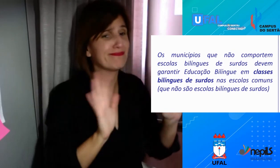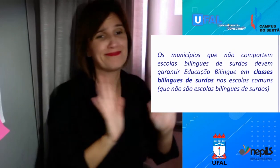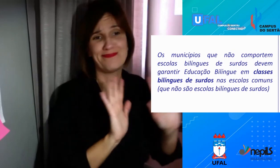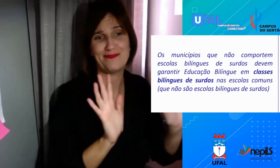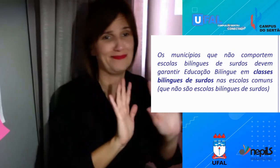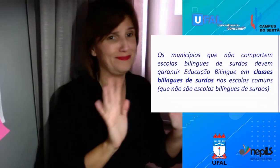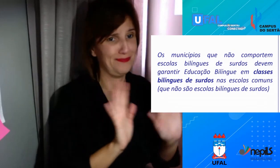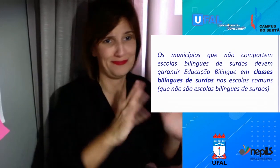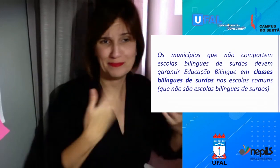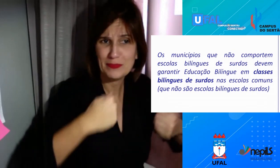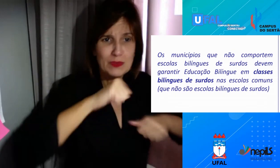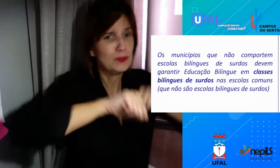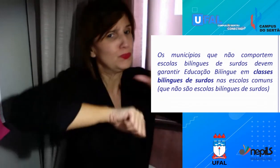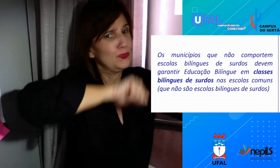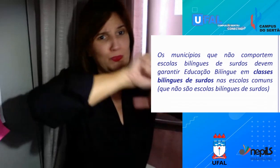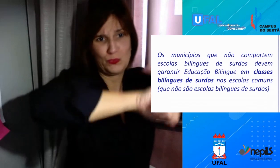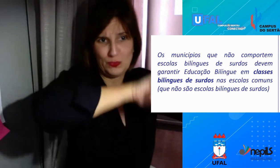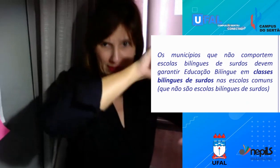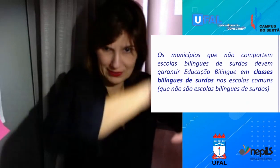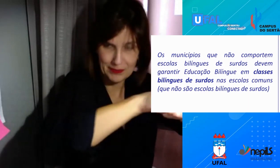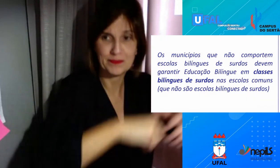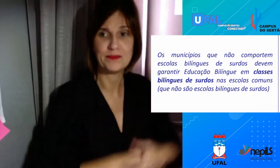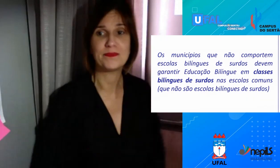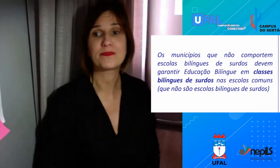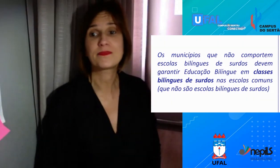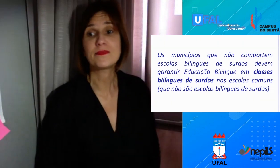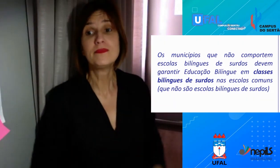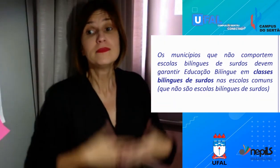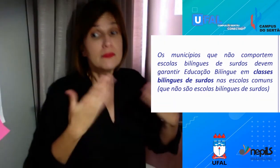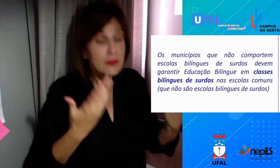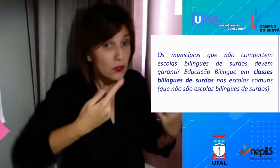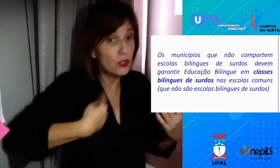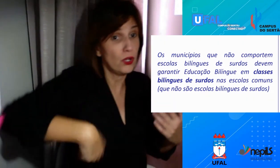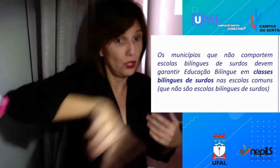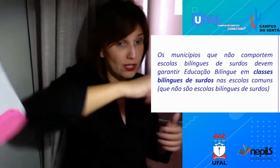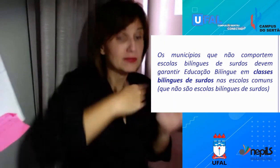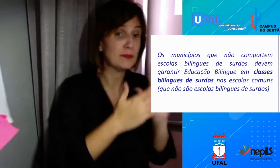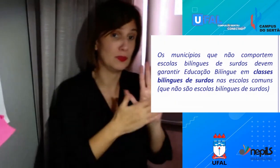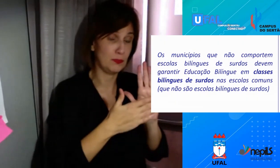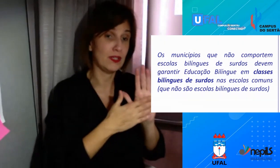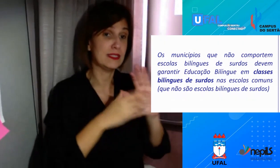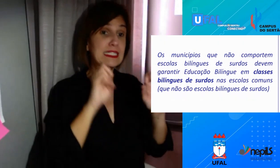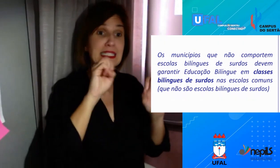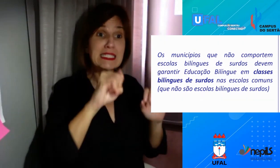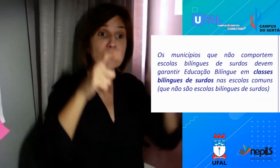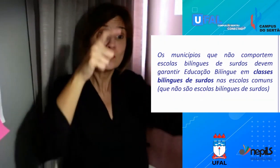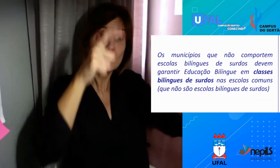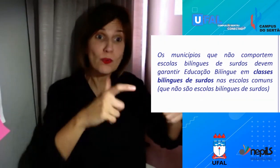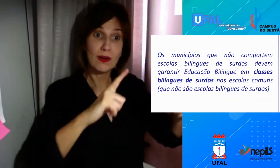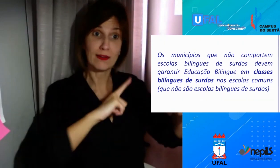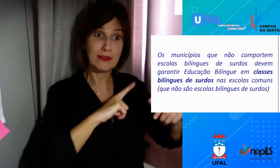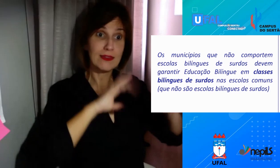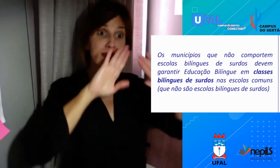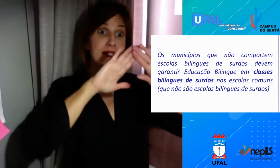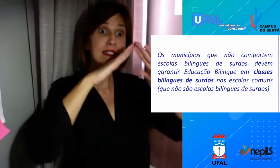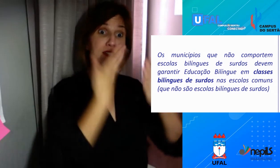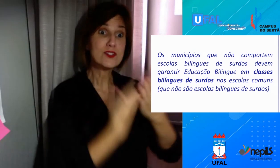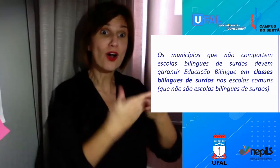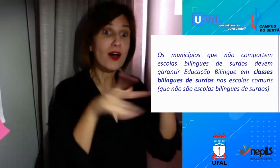e necessários dentro do ambiente escolar, porém não dentro da sala de aula, onde a língua de instrução deve ser, sim,